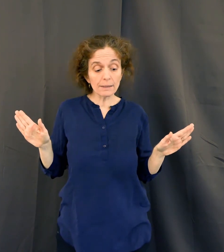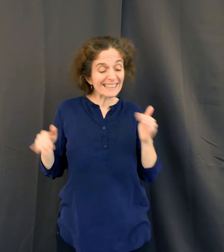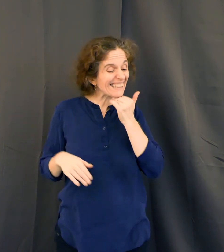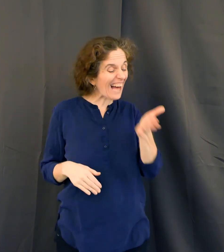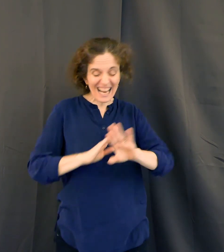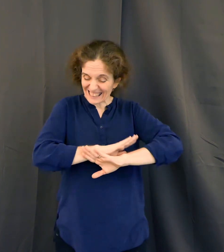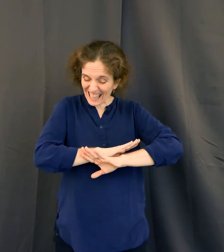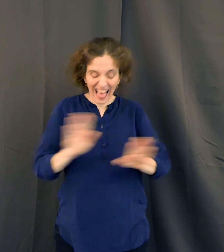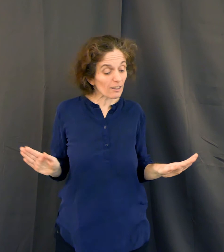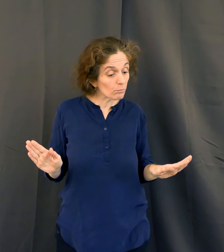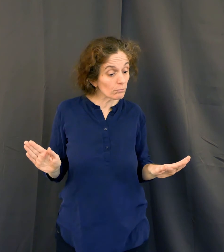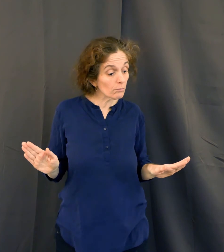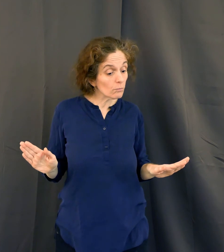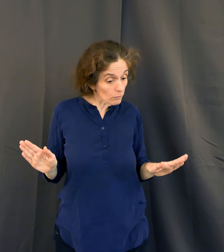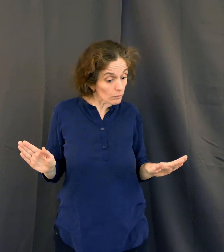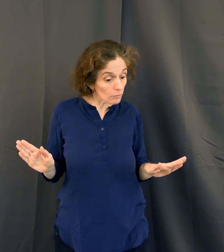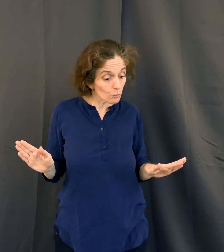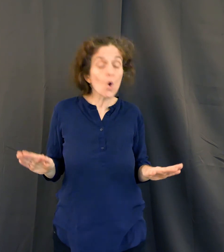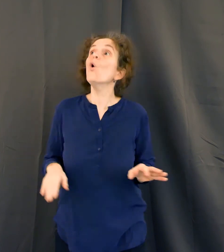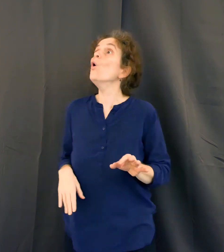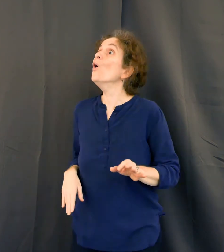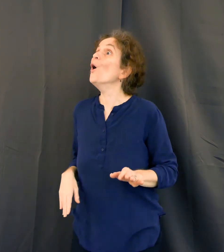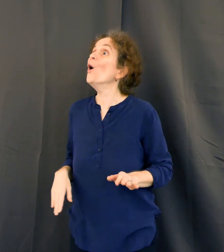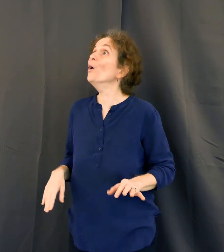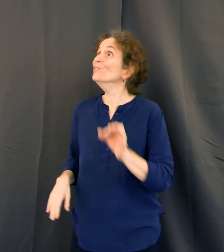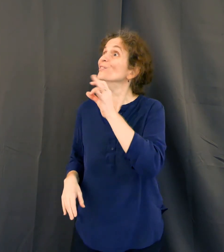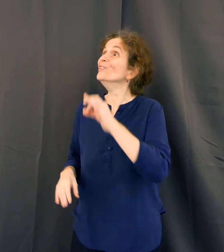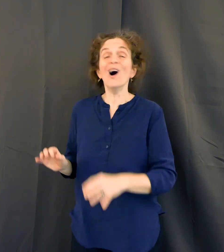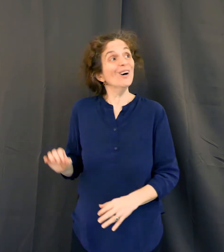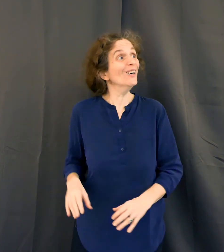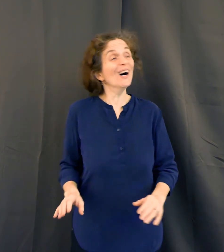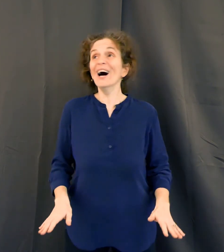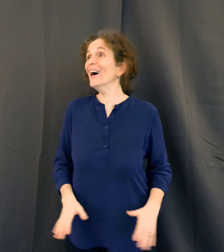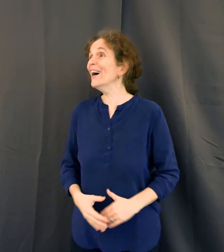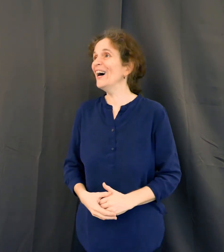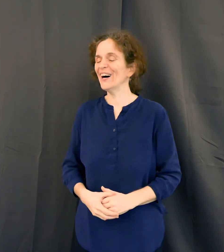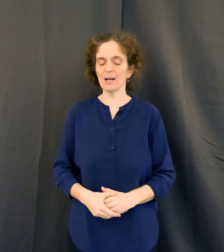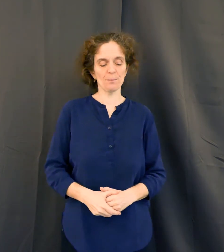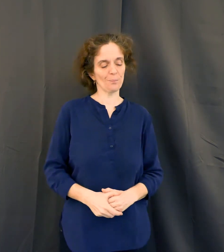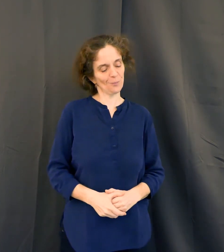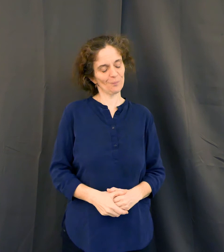touchez rien, vous ne salissez rien. Oui, bien sûr.